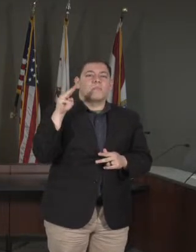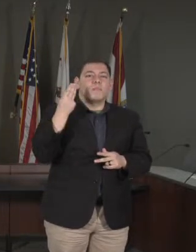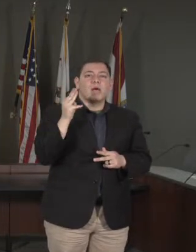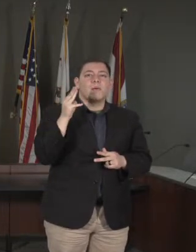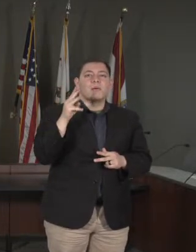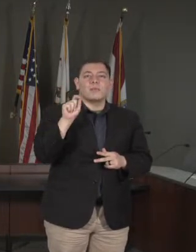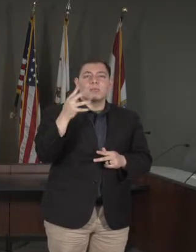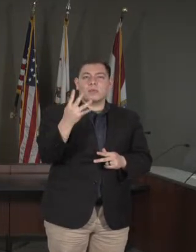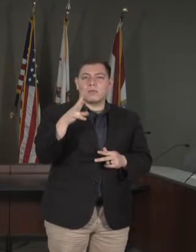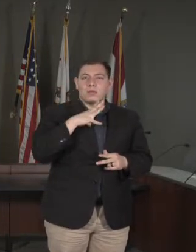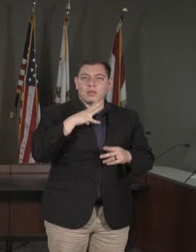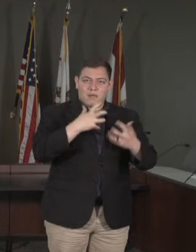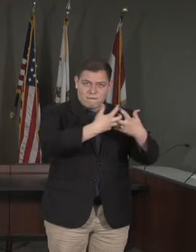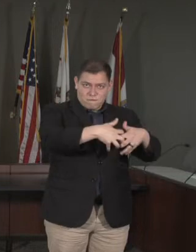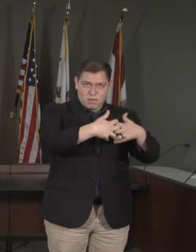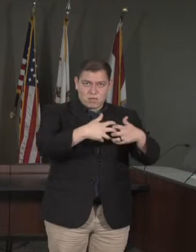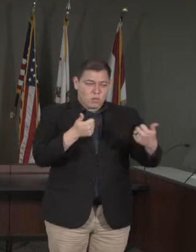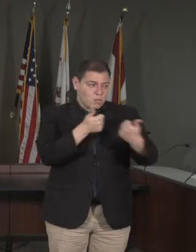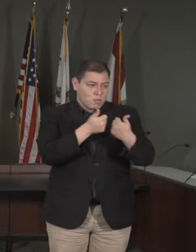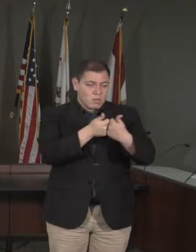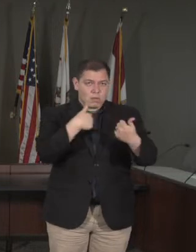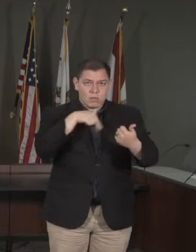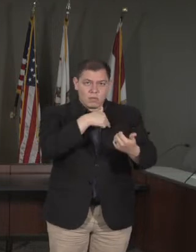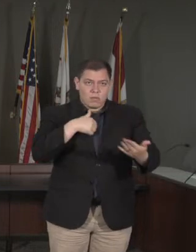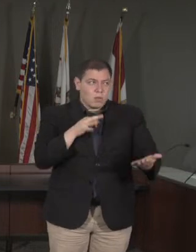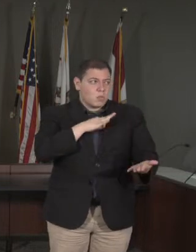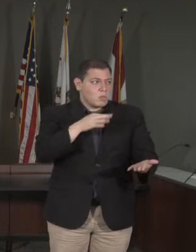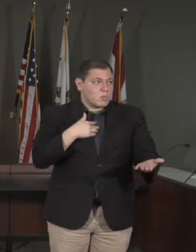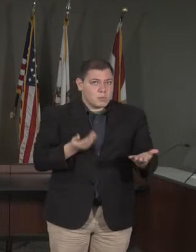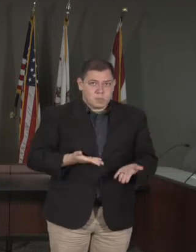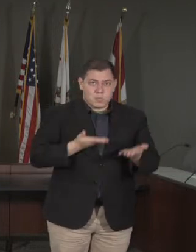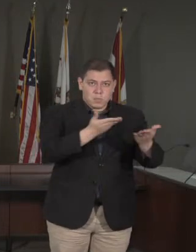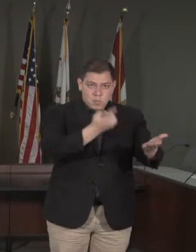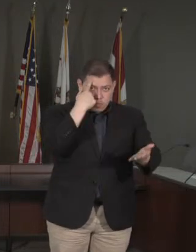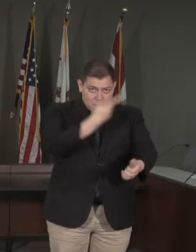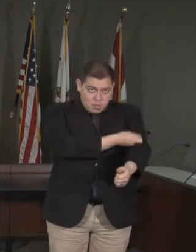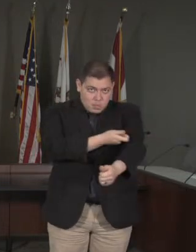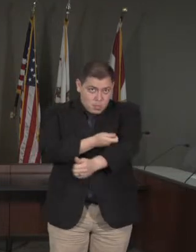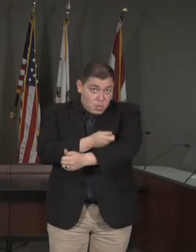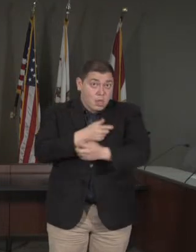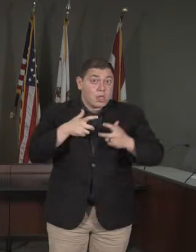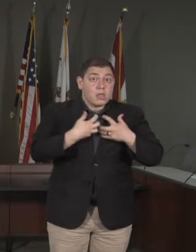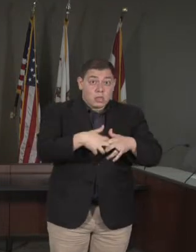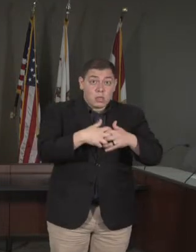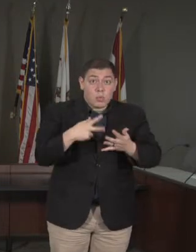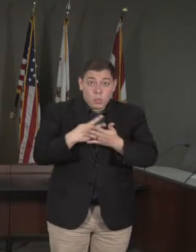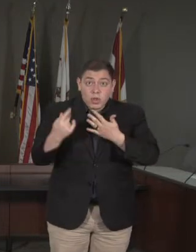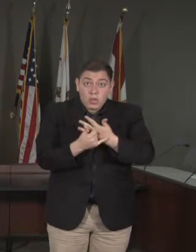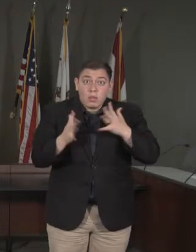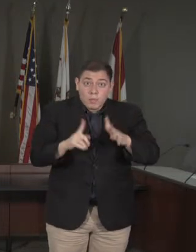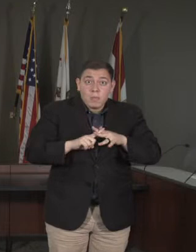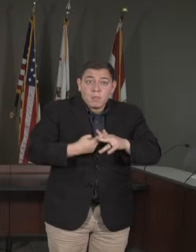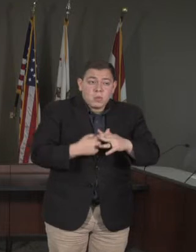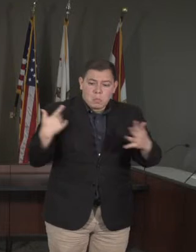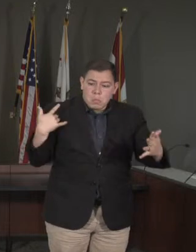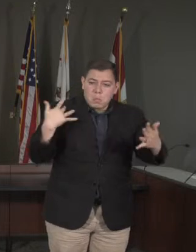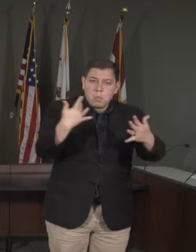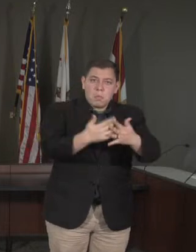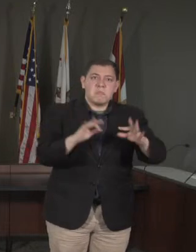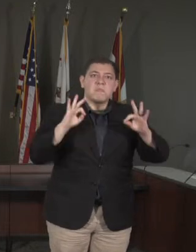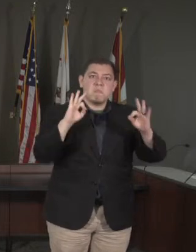éxito, por lo cual quiero agradecer a UC San Diego Health, al Consulado de México y a todos los colaboradores por este proyecto